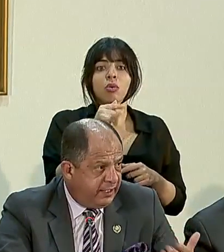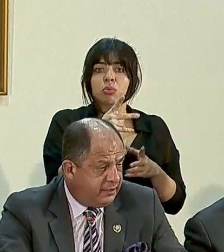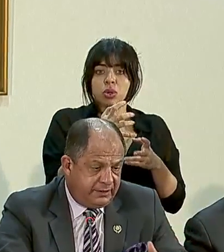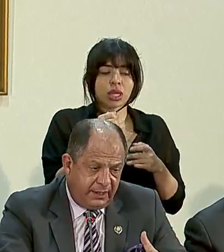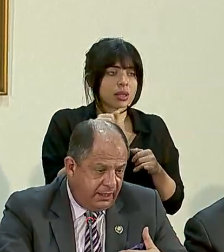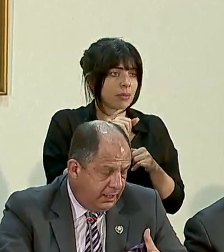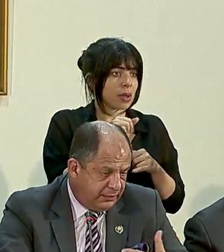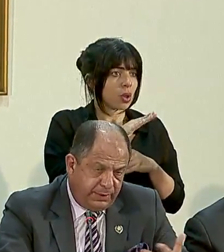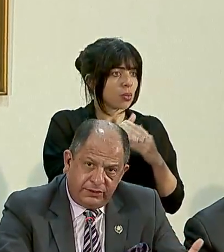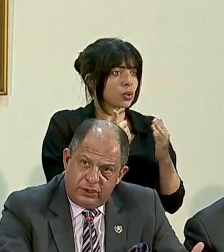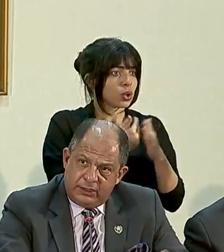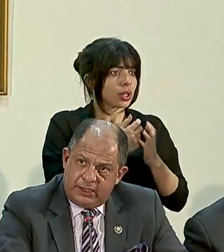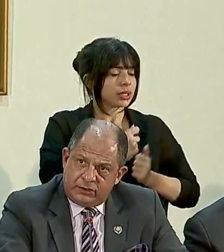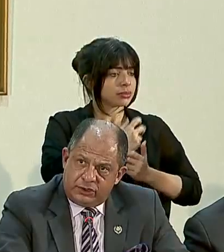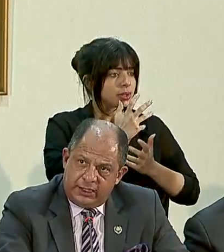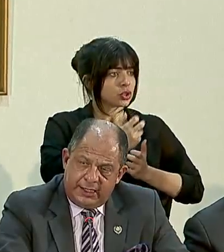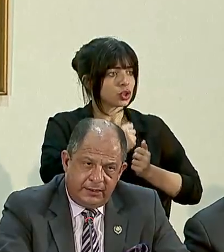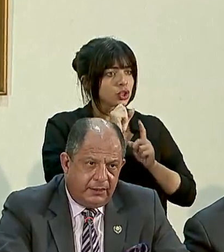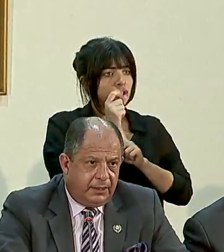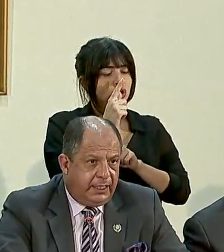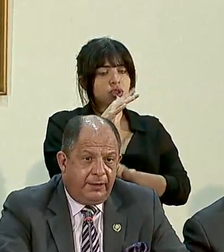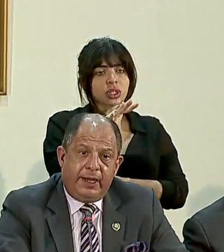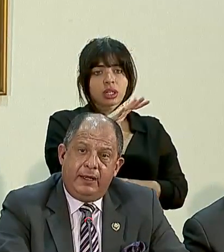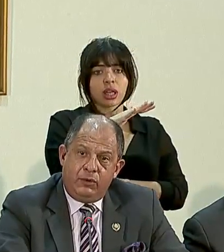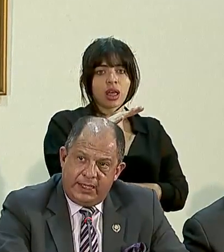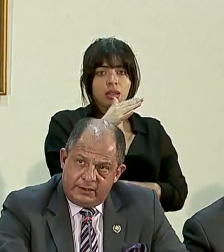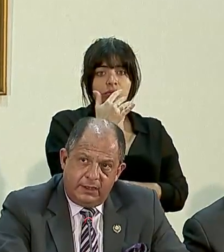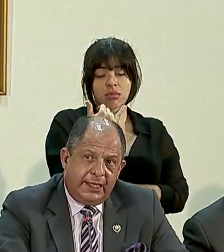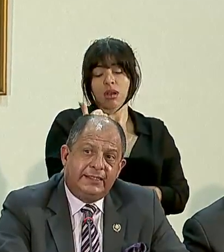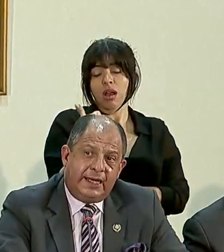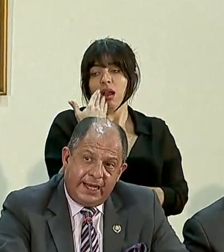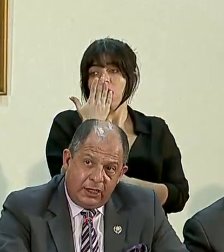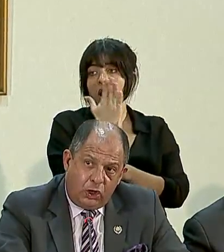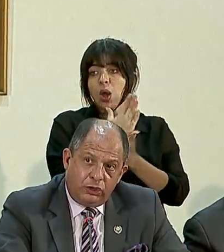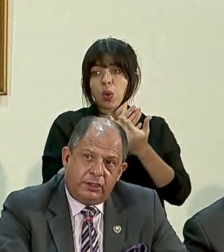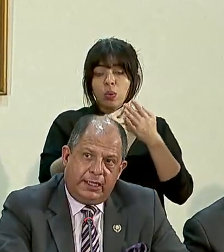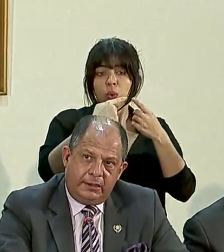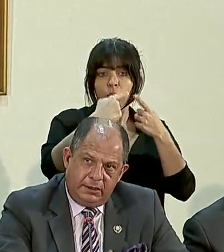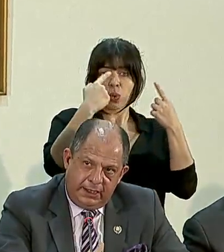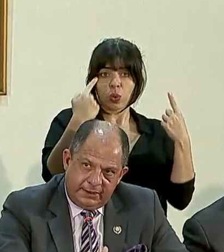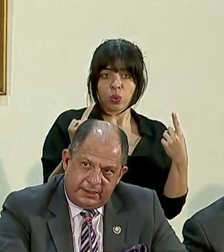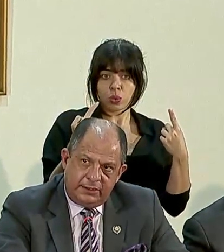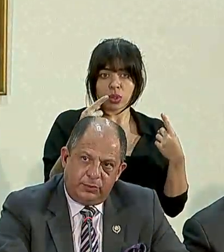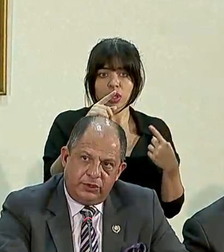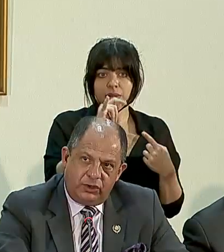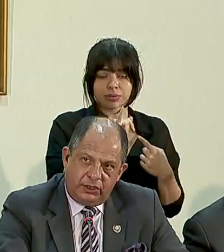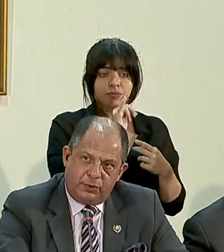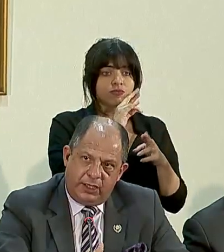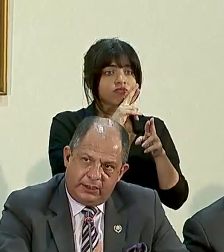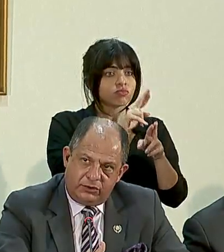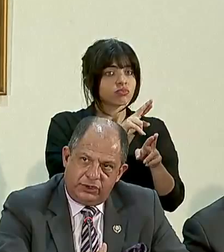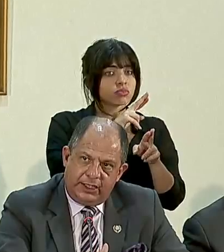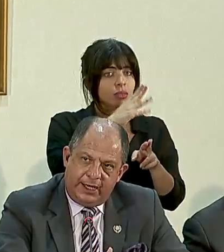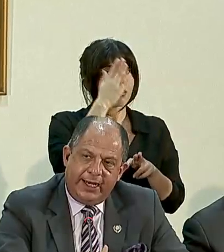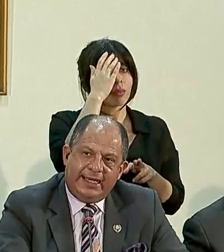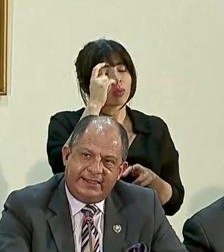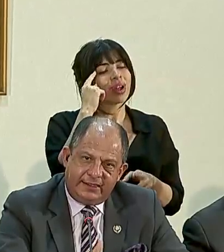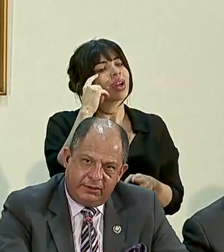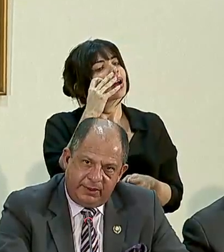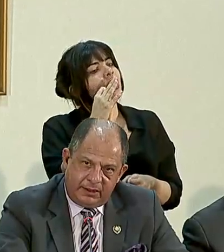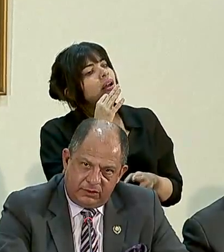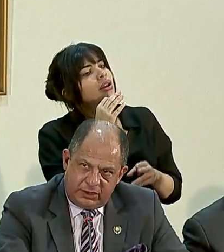a las diferentes expresiones de la sociedad, que habrá algunas que estarán en contra de estas disposiciones porque las